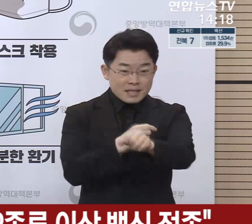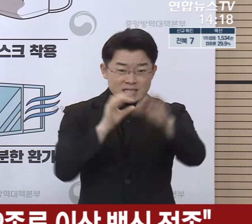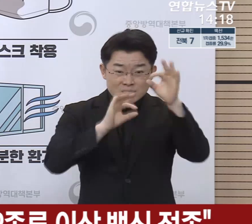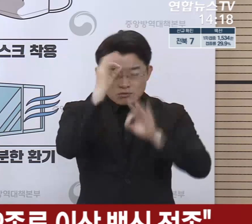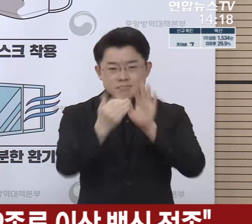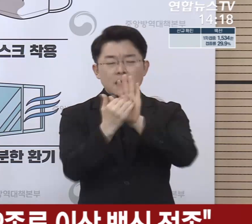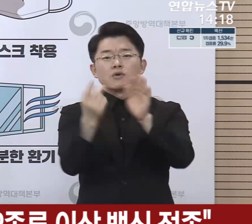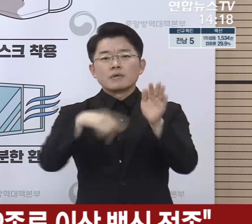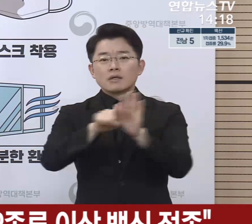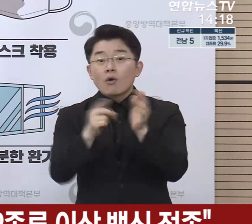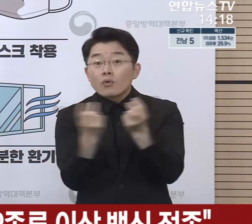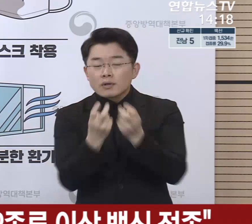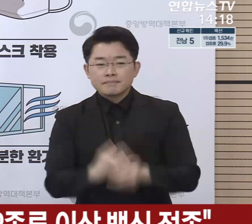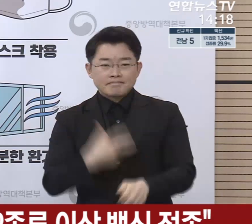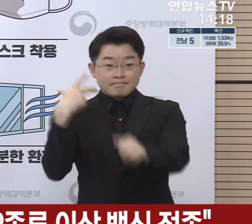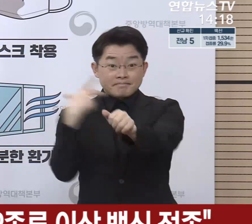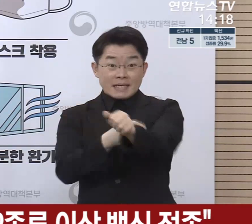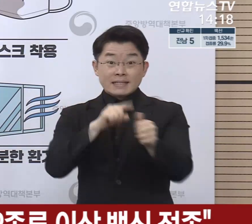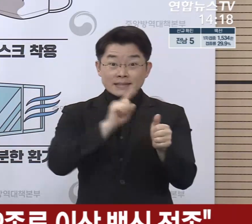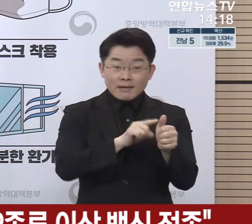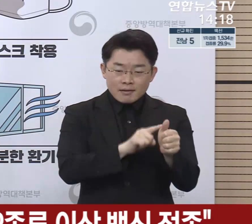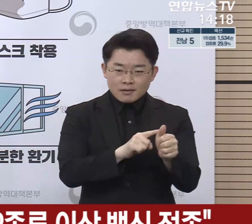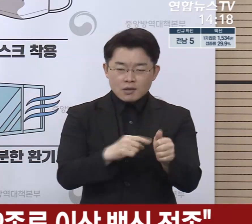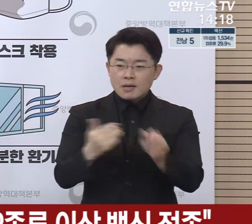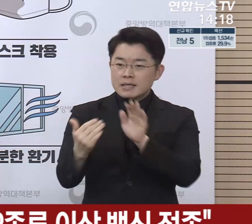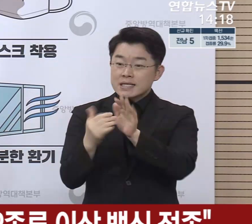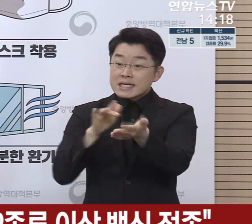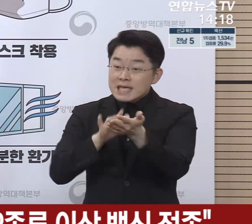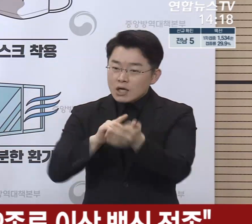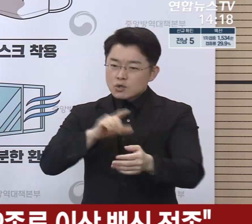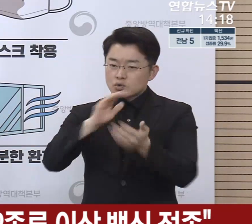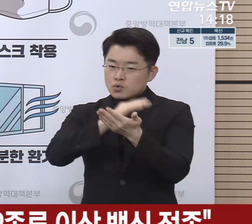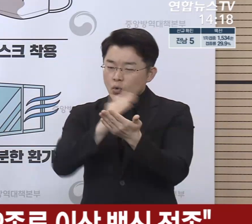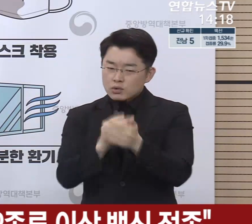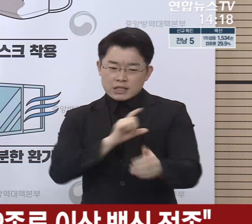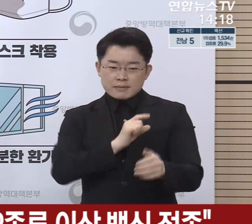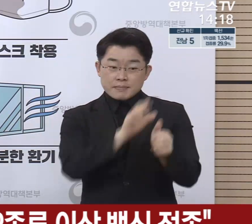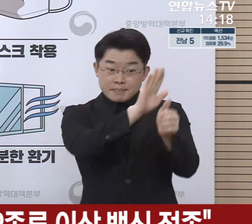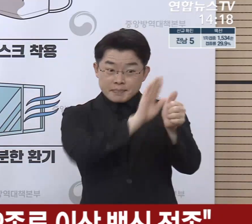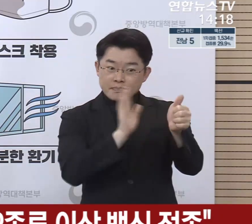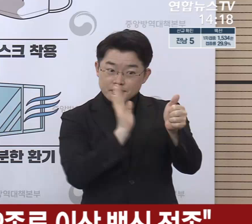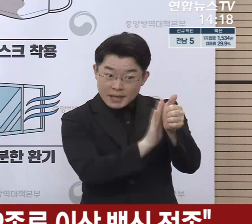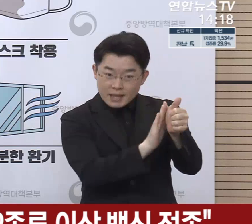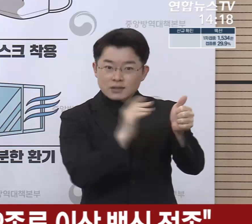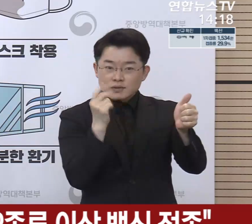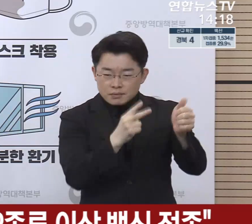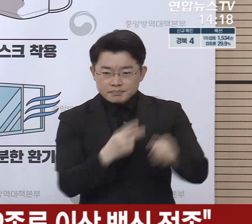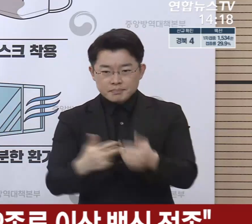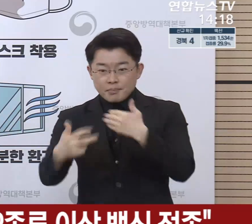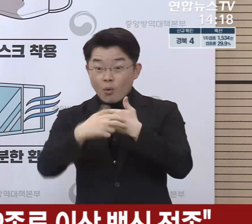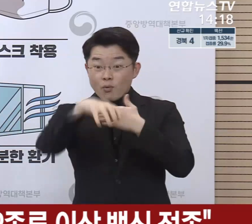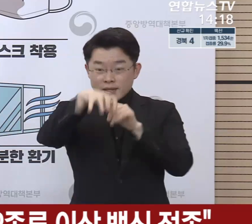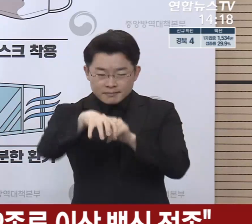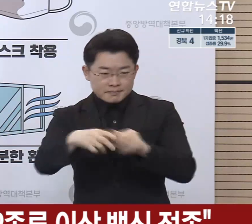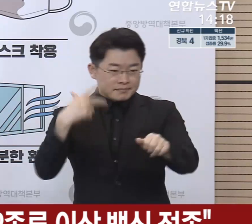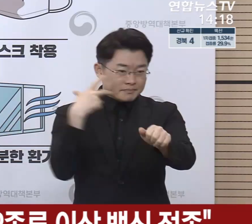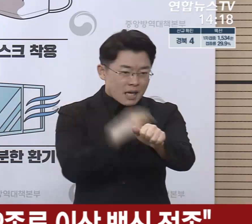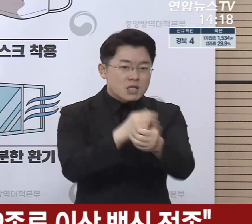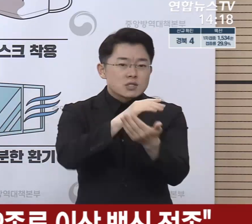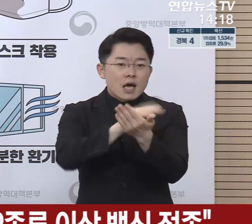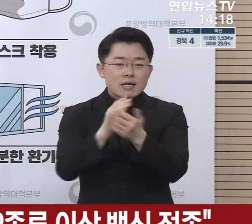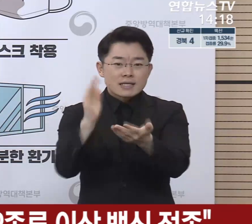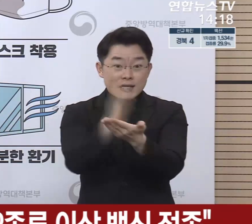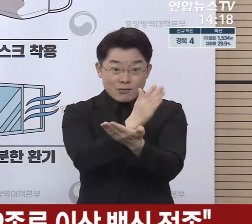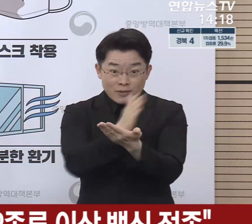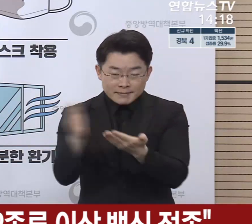접종 대상자에게 백신별 인식표를 배부하도록 하고 의료기관 내에 백신별로 접종 공간, 시설,